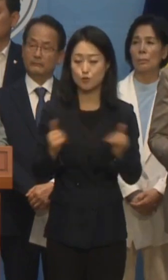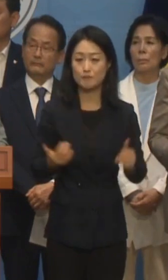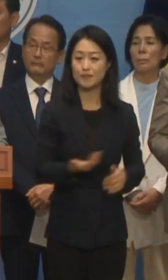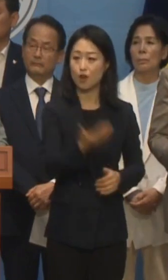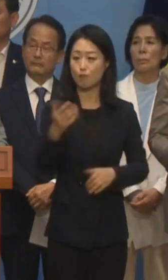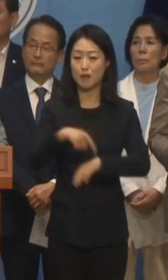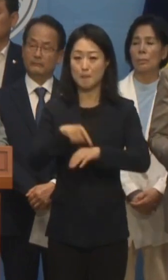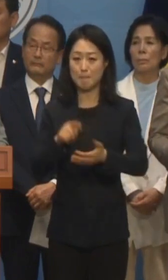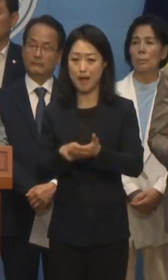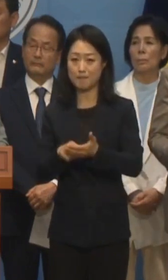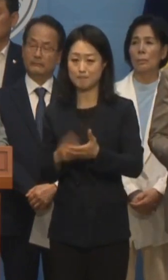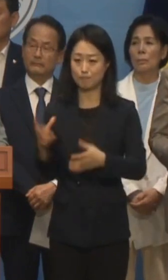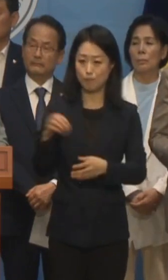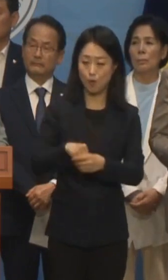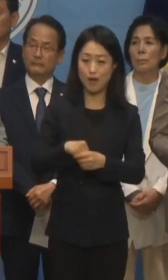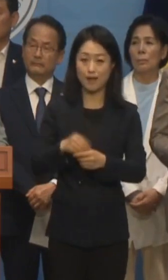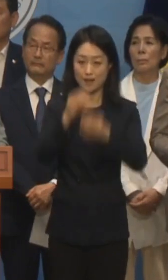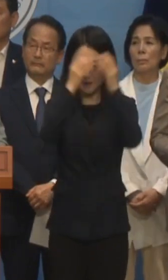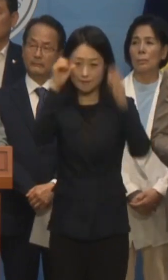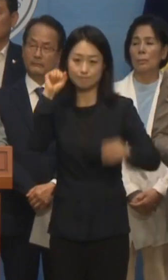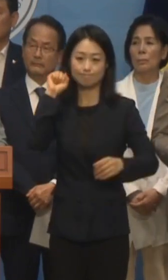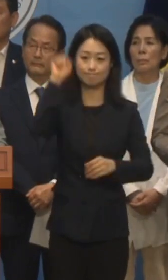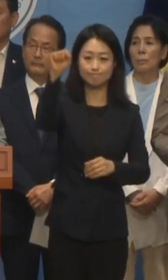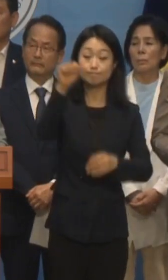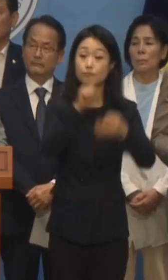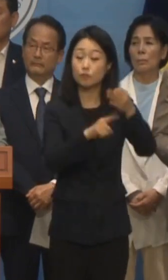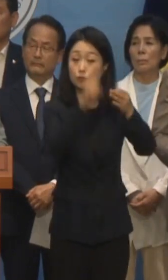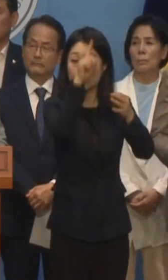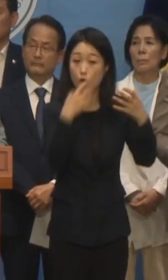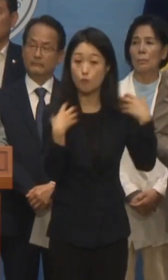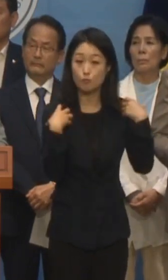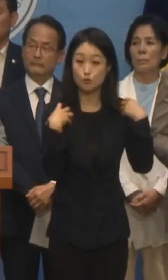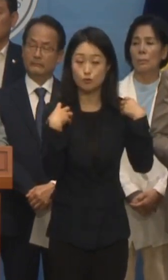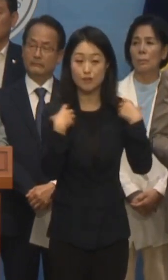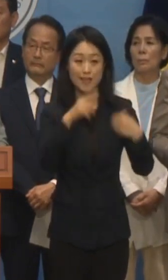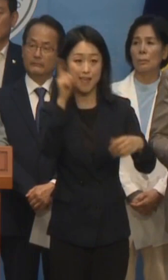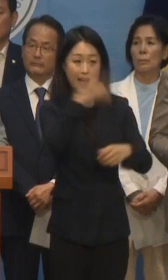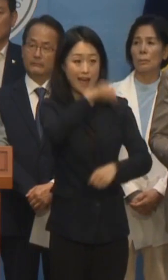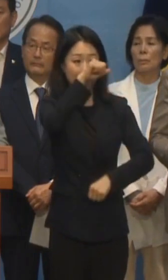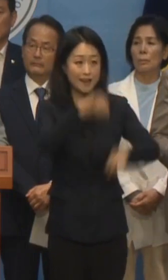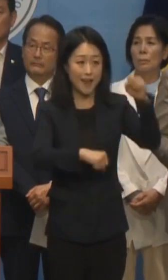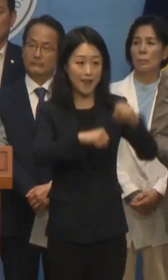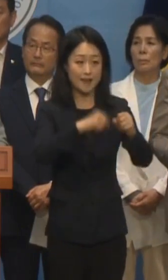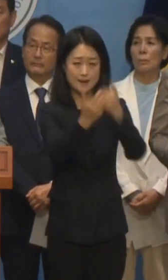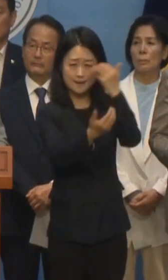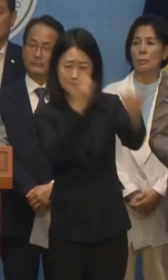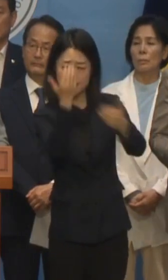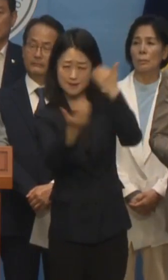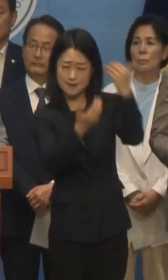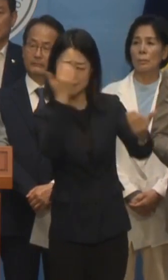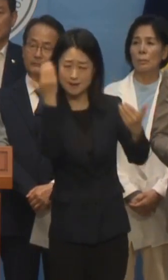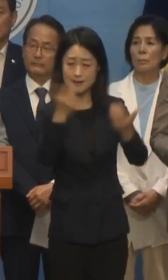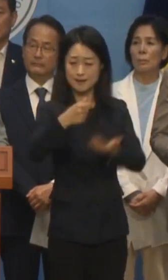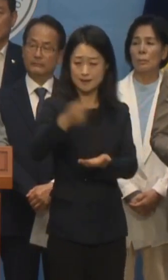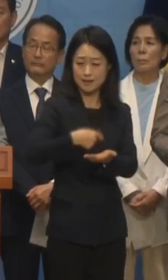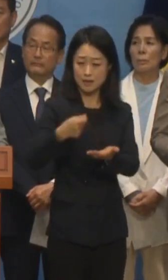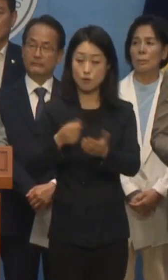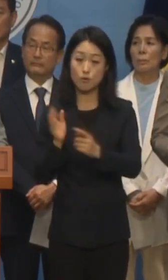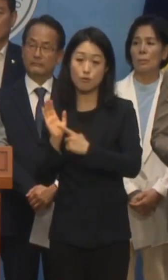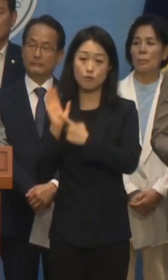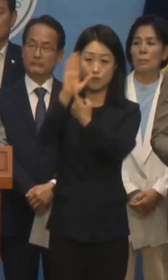국민의 마음과 함께 저항하고 윤석열 정부 권익위의 악행을 낱낱이 역사에